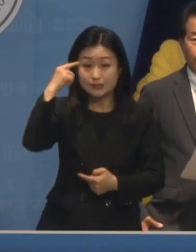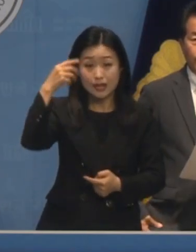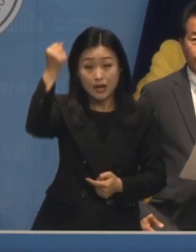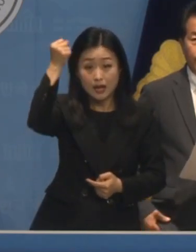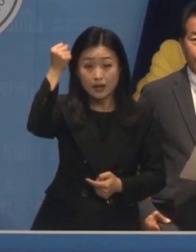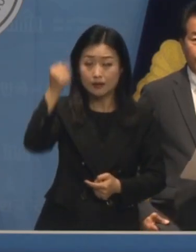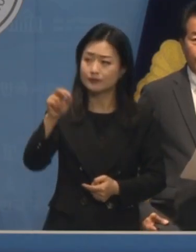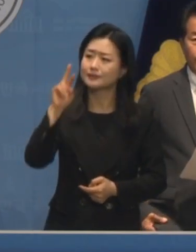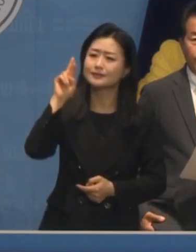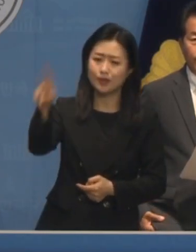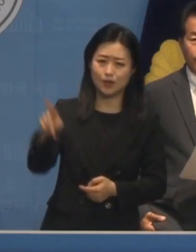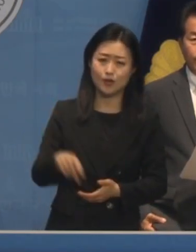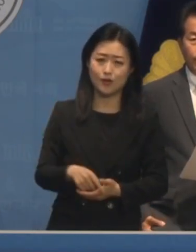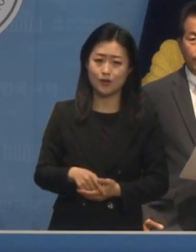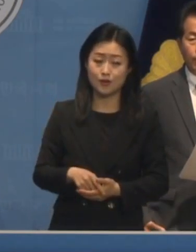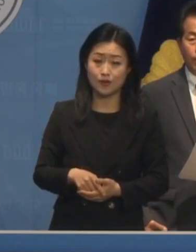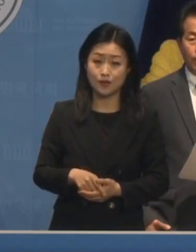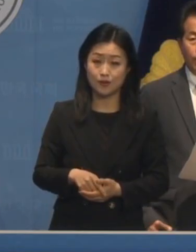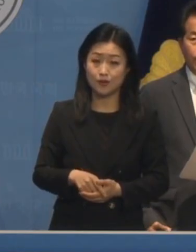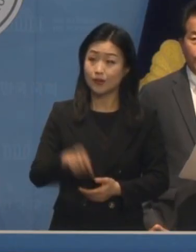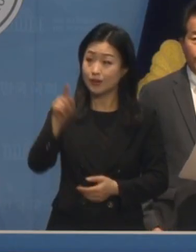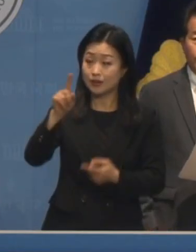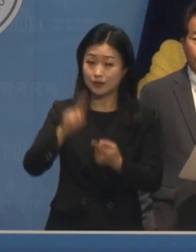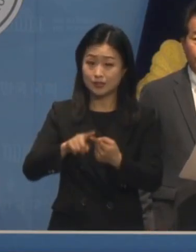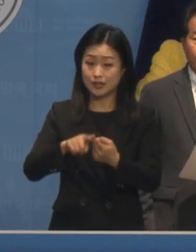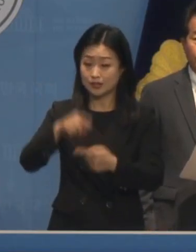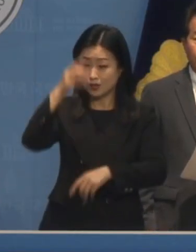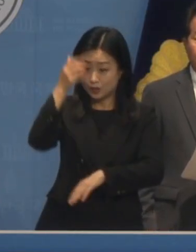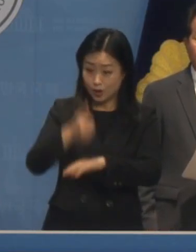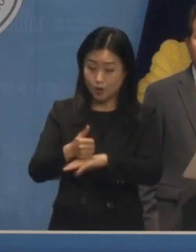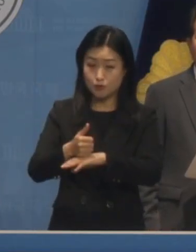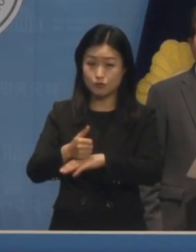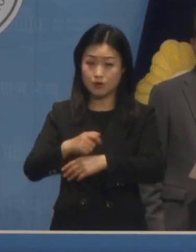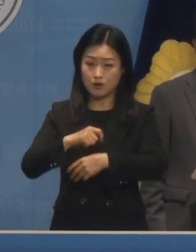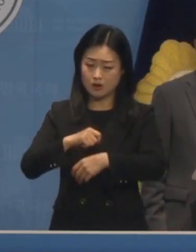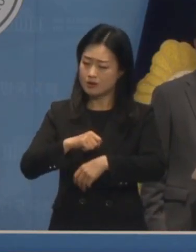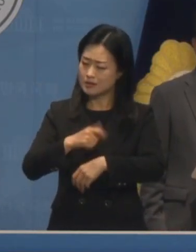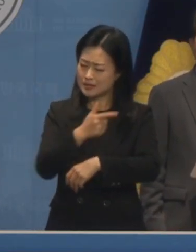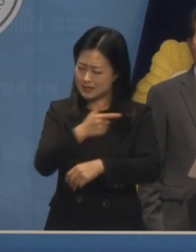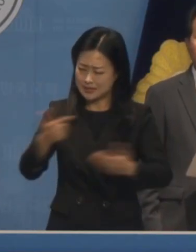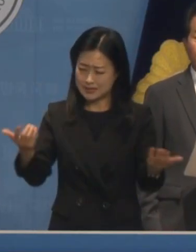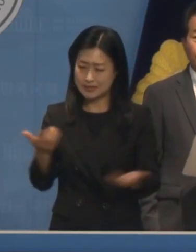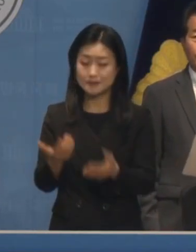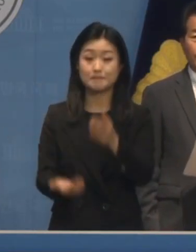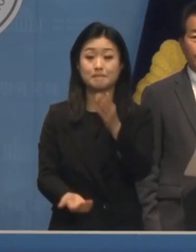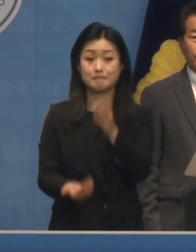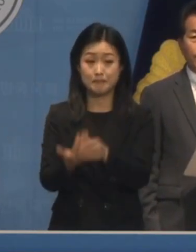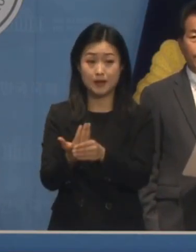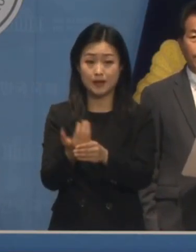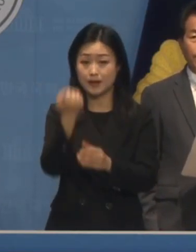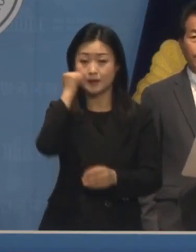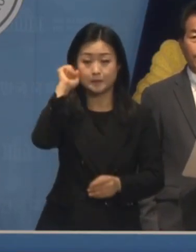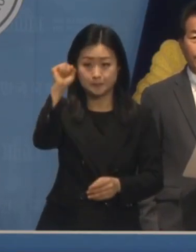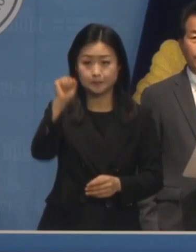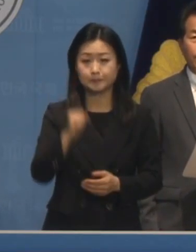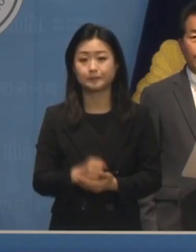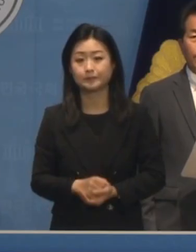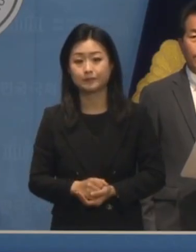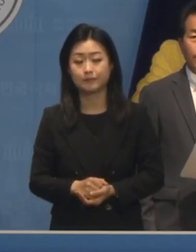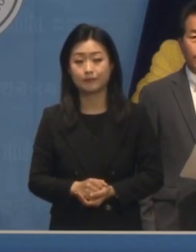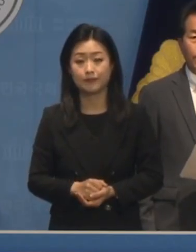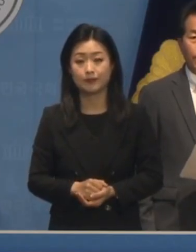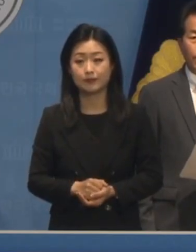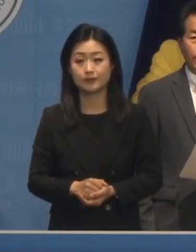오판하고 있지만 퇴행을 선택한 대가는 상상 이상에 될 것이 될 것입니다